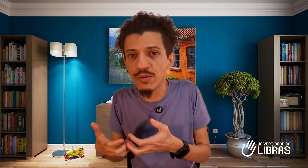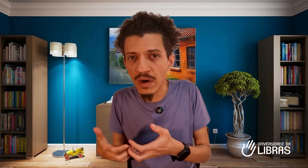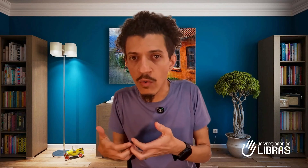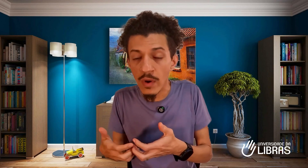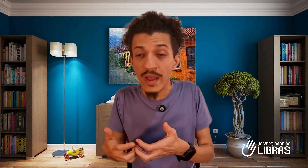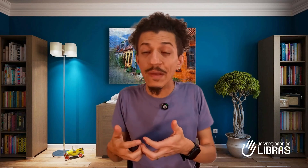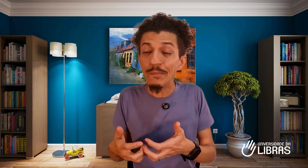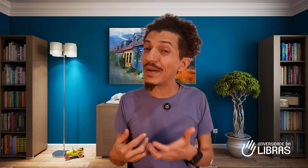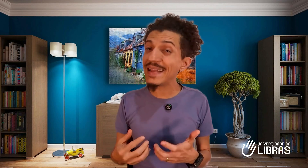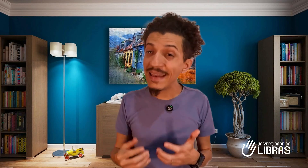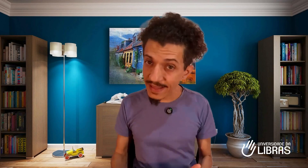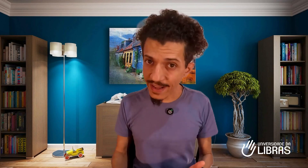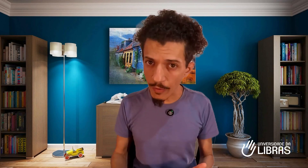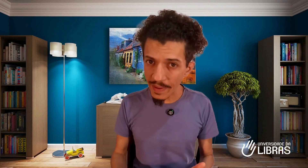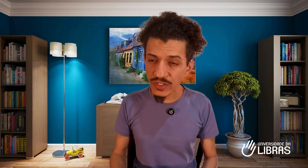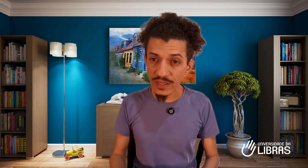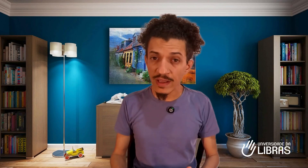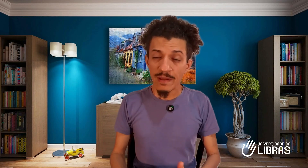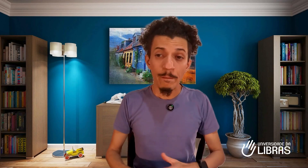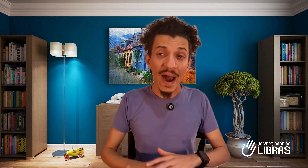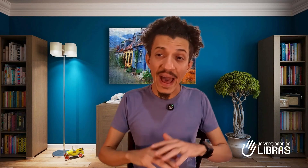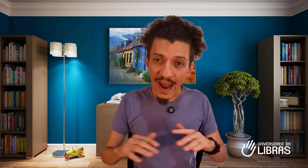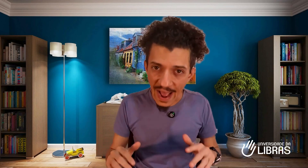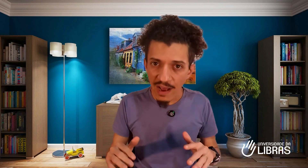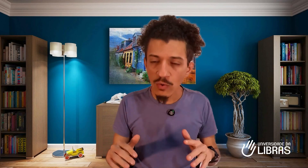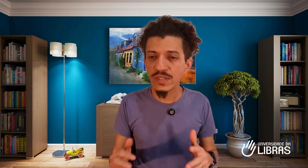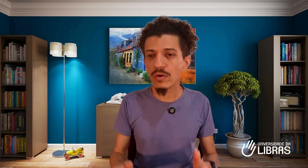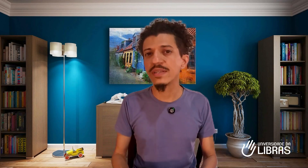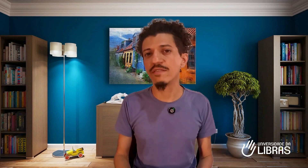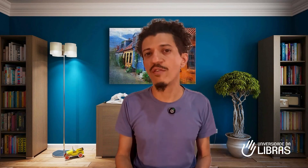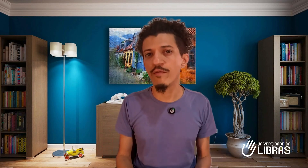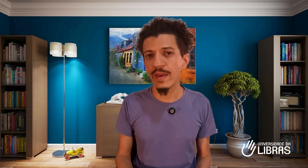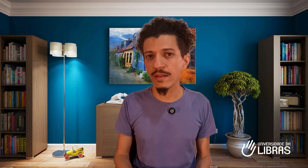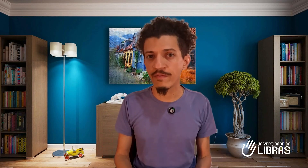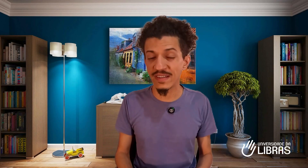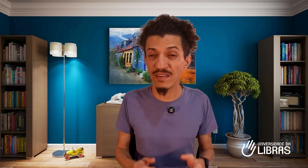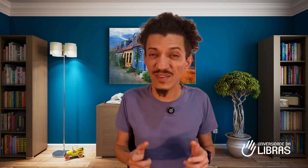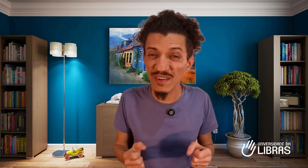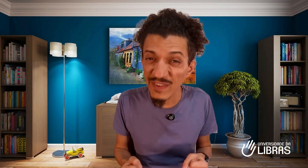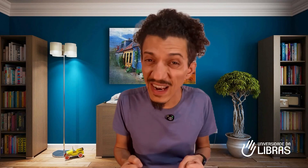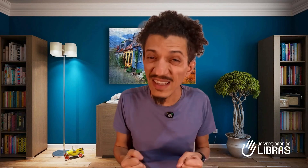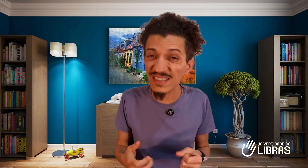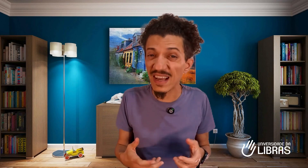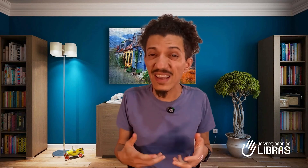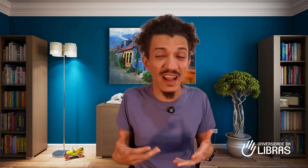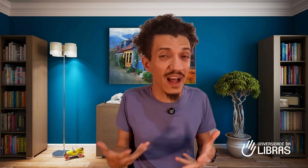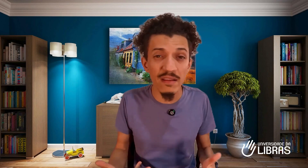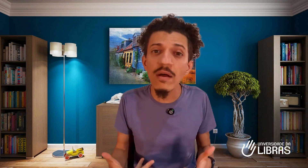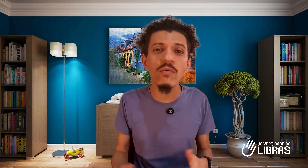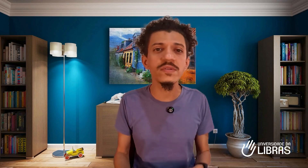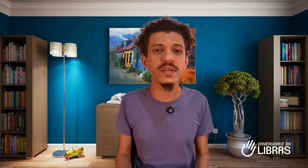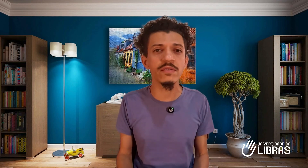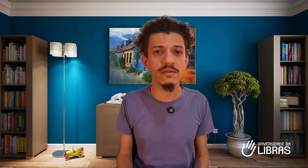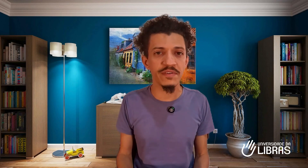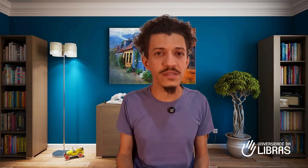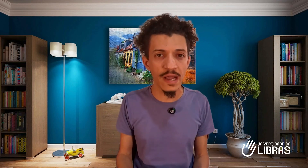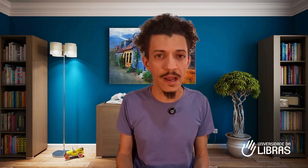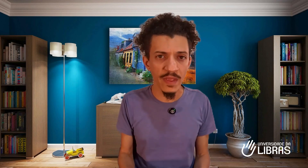mão que podem literalmente parar o seu desenvolvimento, fazer você ficar lá estagnado e não conseguindo avançar. Eu